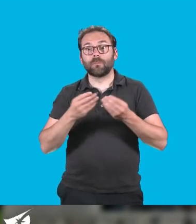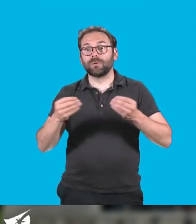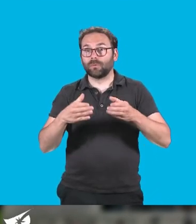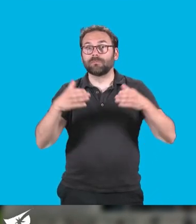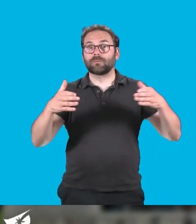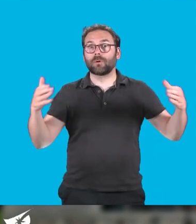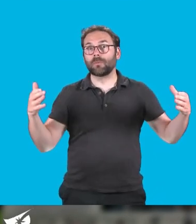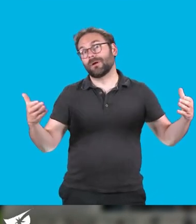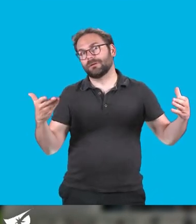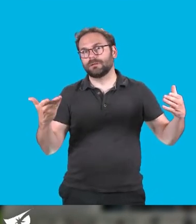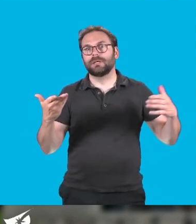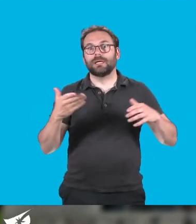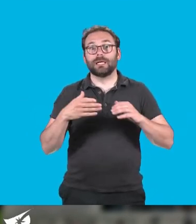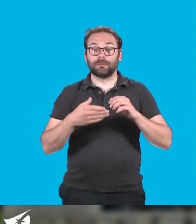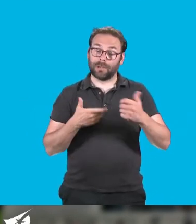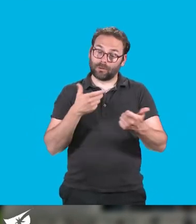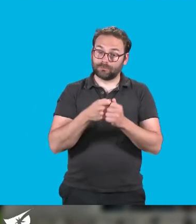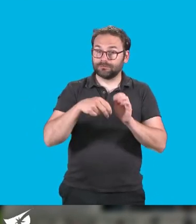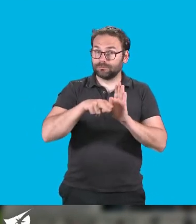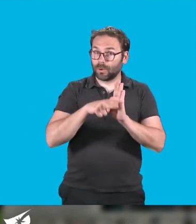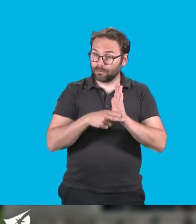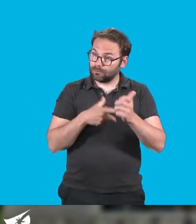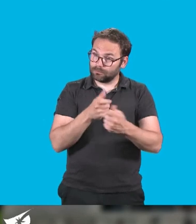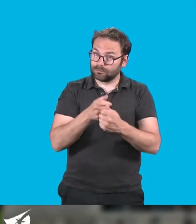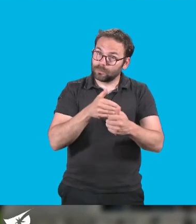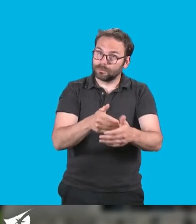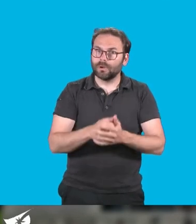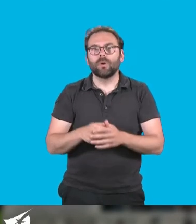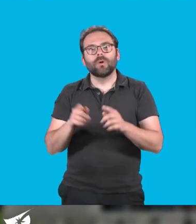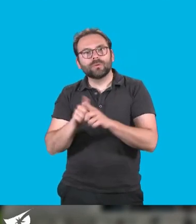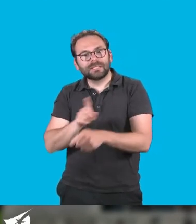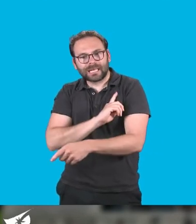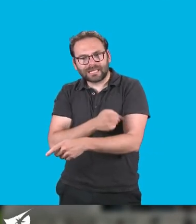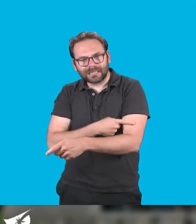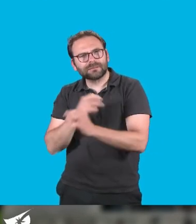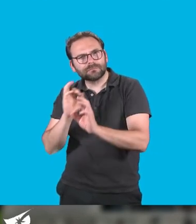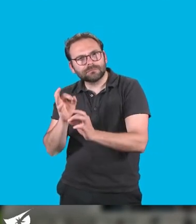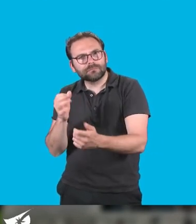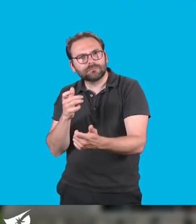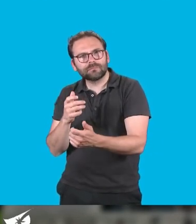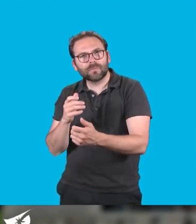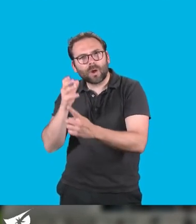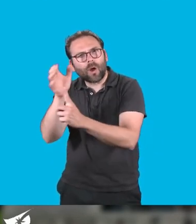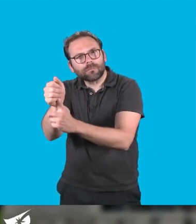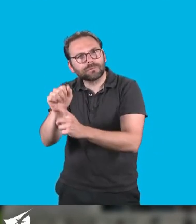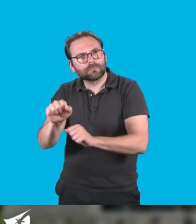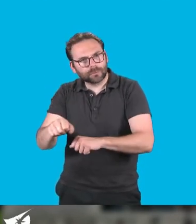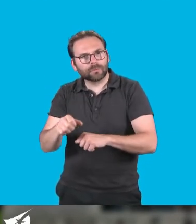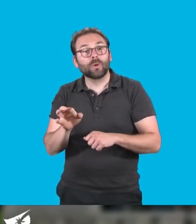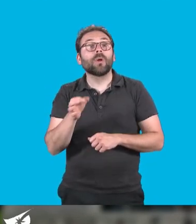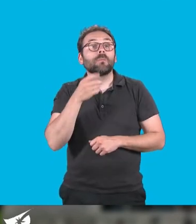conformité réglementaire, atteindre la neutralité énergétique de nos installations, parce que la politique publique de l'assainissement, ce ne sont pas